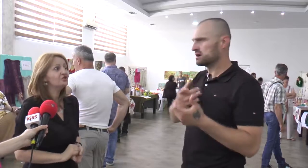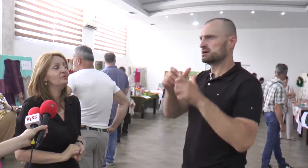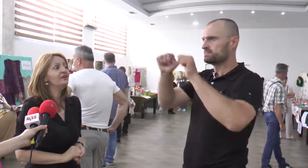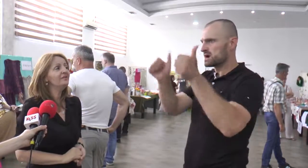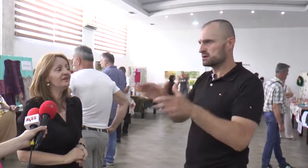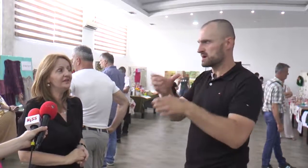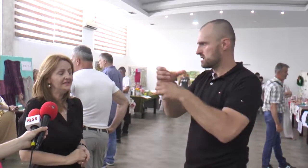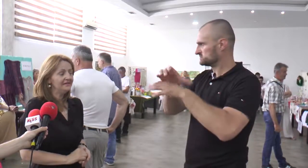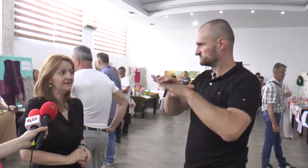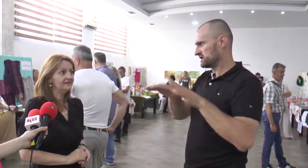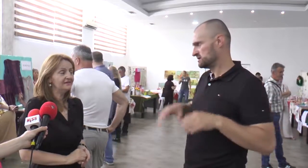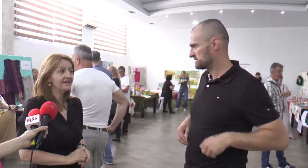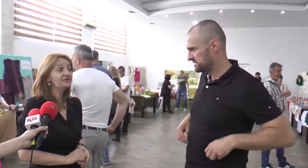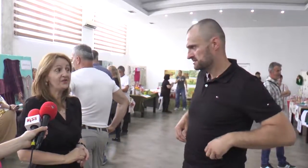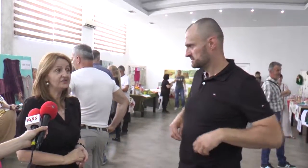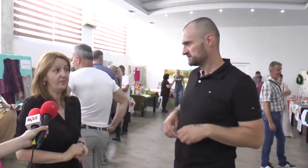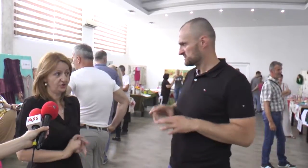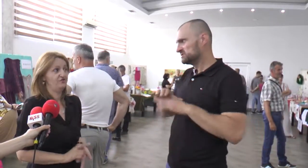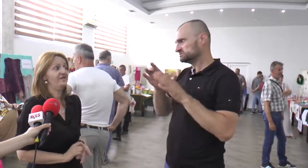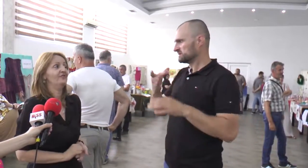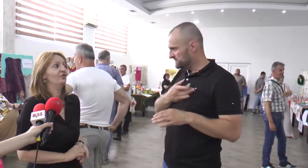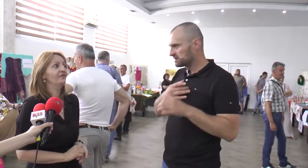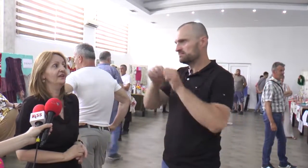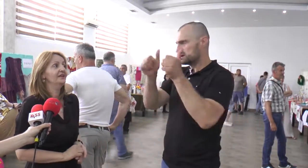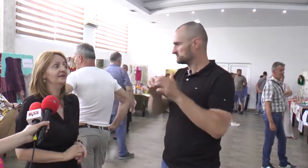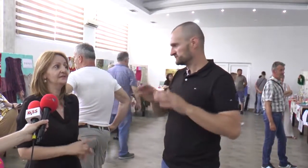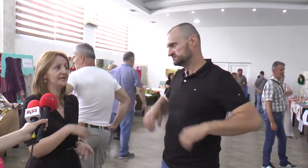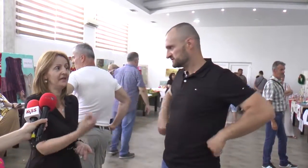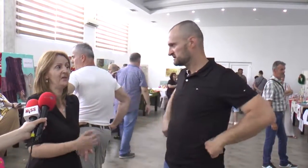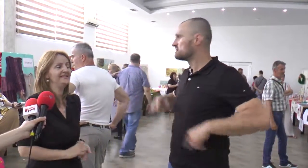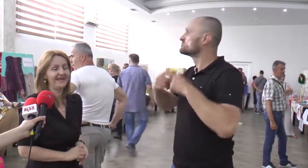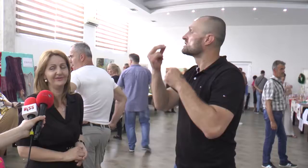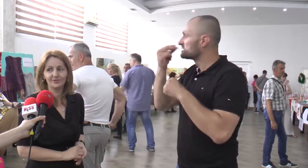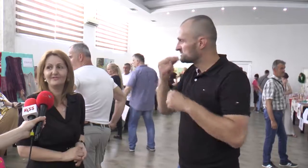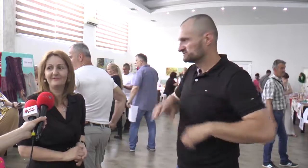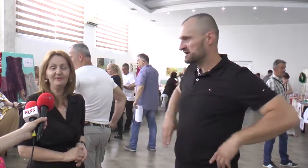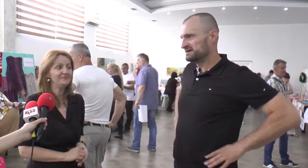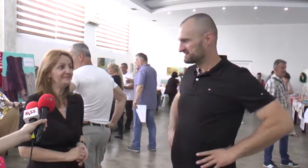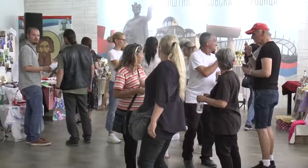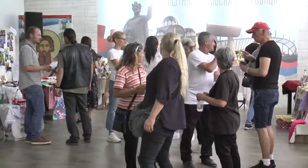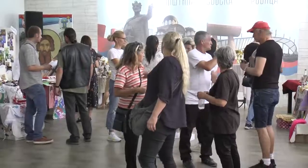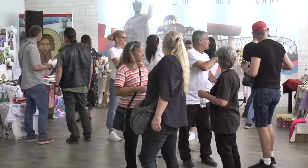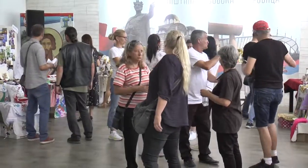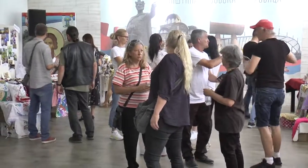Da, hoćemo na gastrofest u Bečaju, verovatno, za nekih 15 dana da učestvuje.